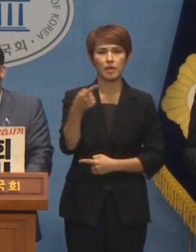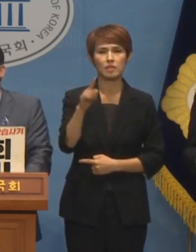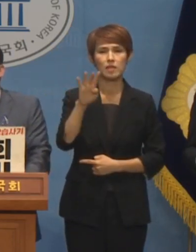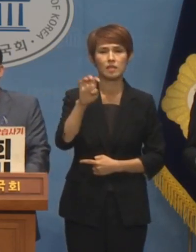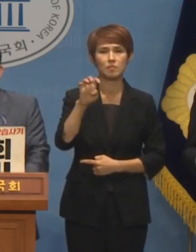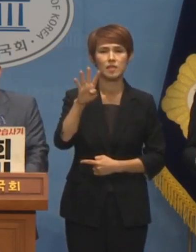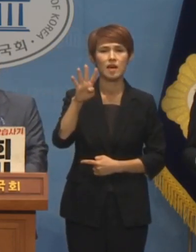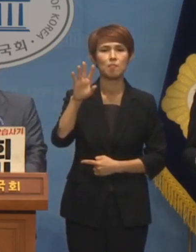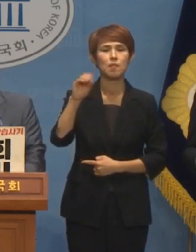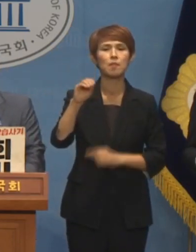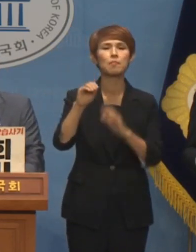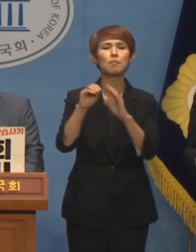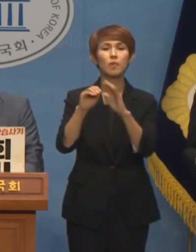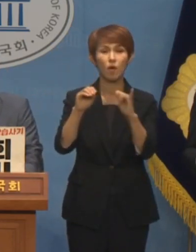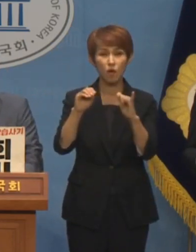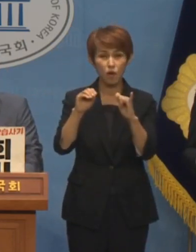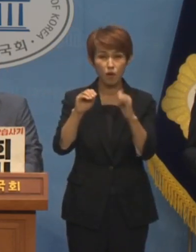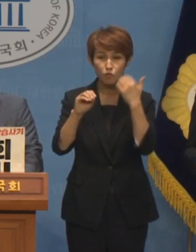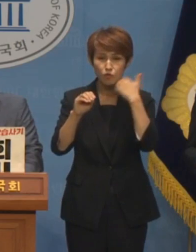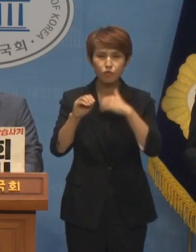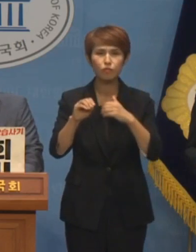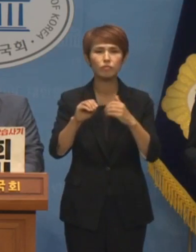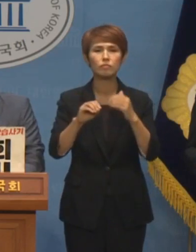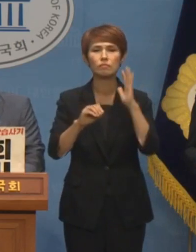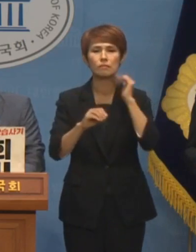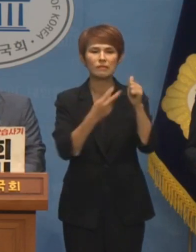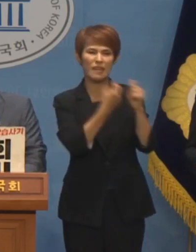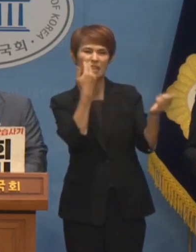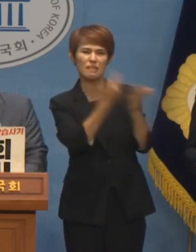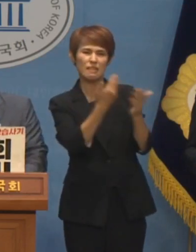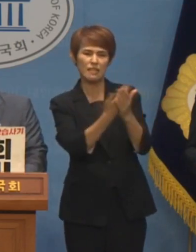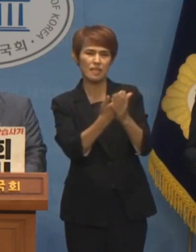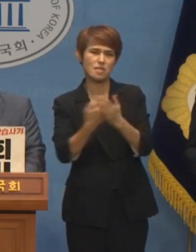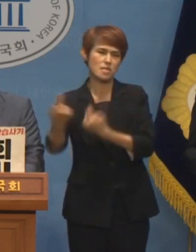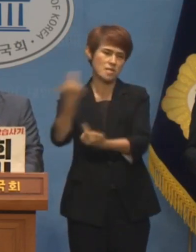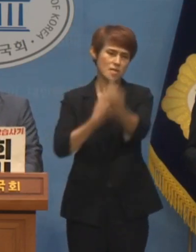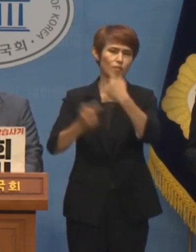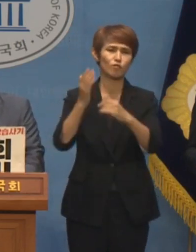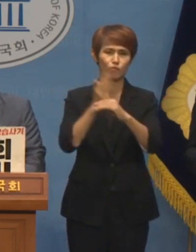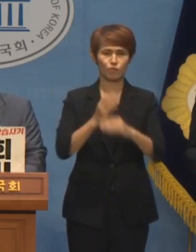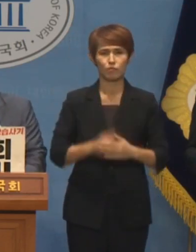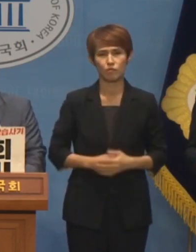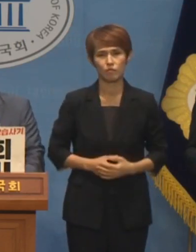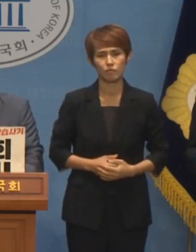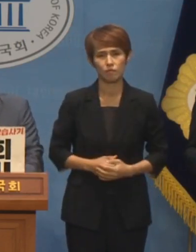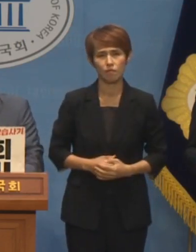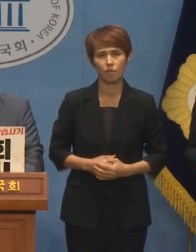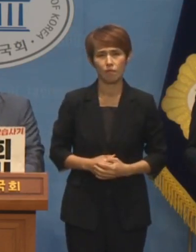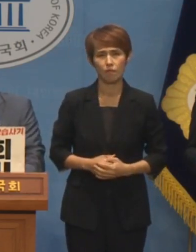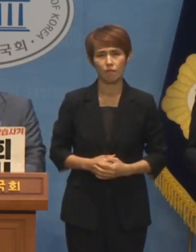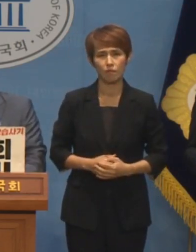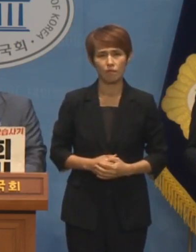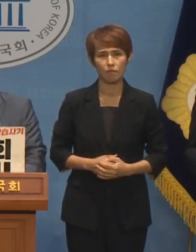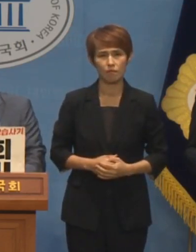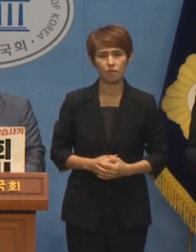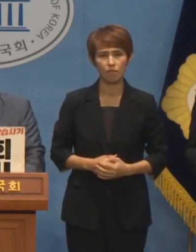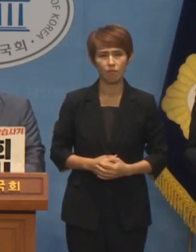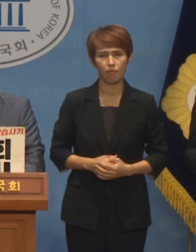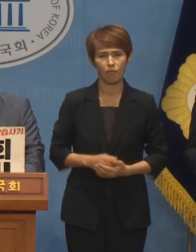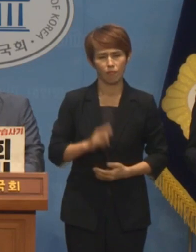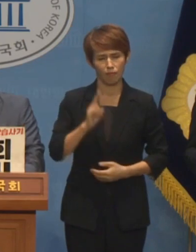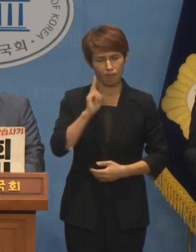온라인 시민혁명 윤석열 탄핵청이 쏟아져 나왔을 것입니다. 수사지휘권 변명은 여러분 너무 가소롭지 않습니까? 교활하지